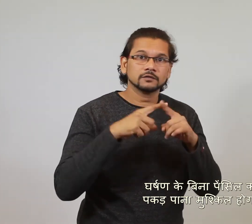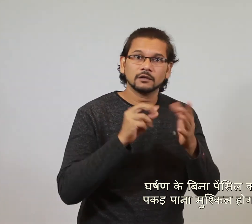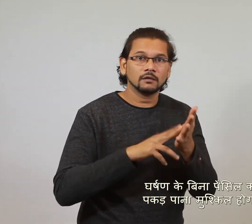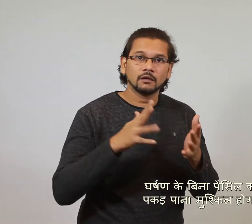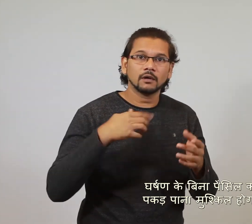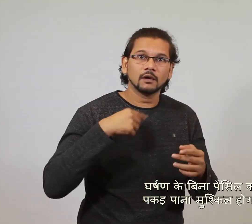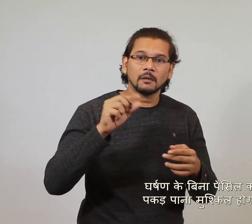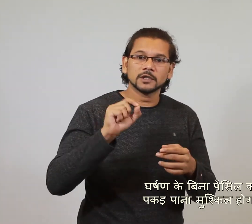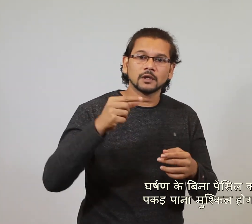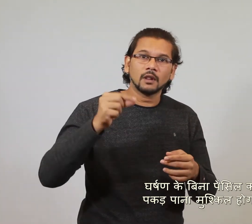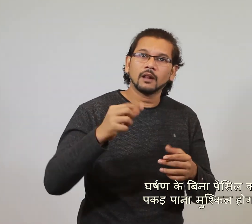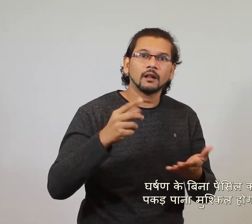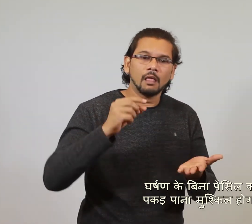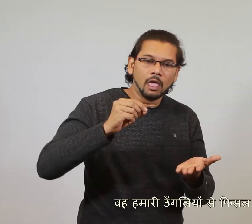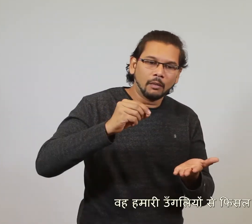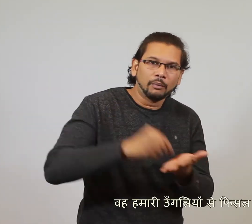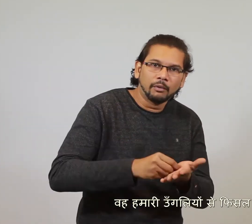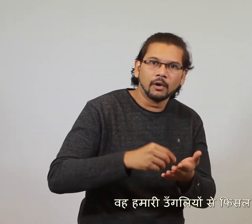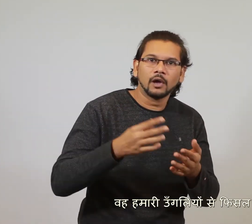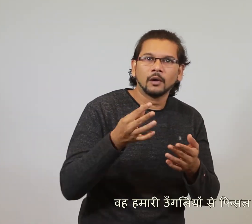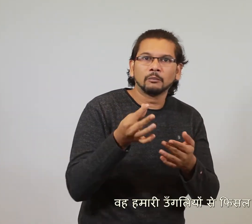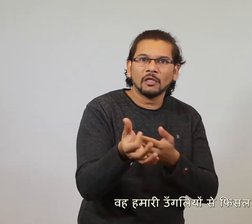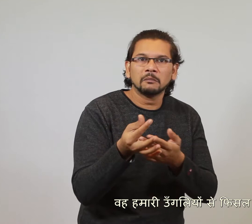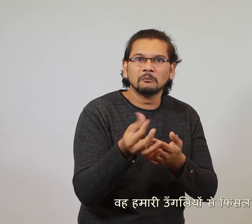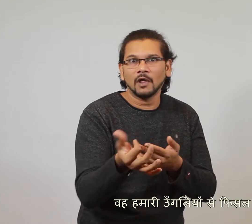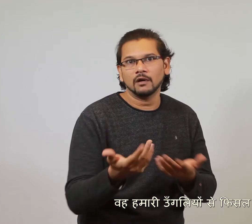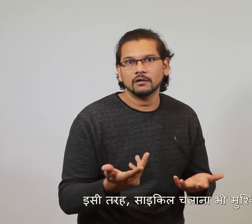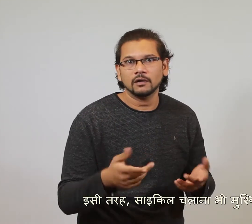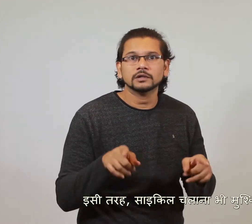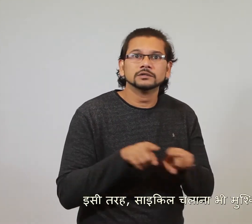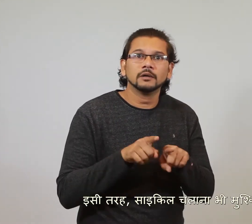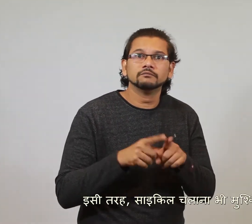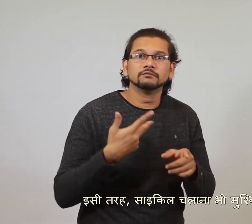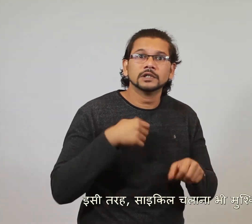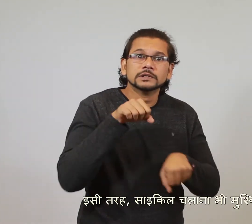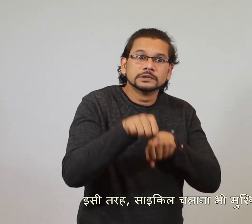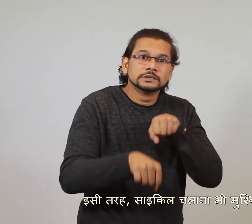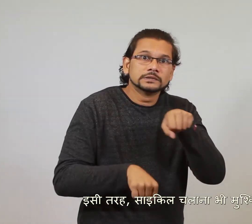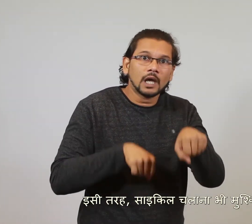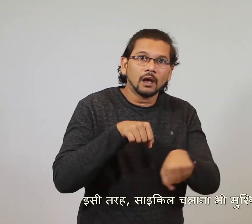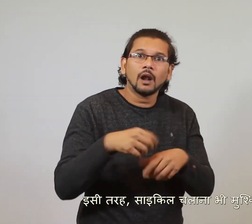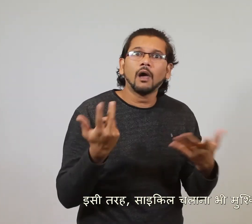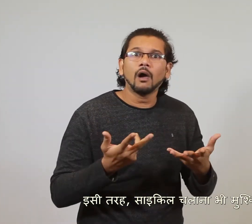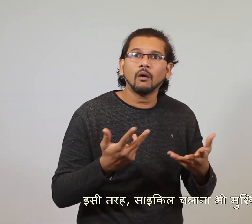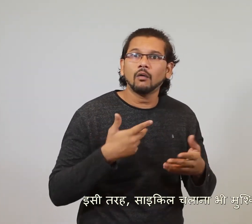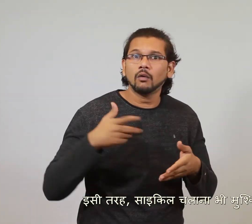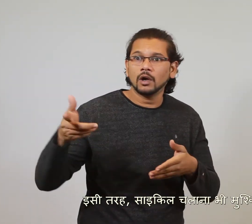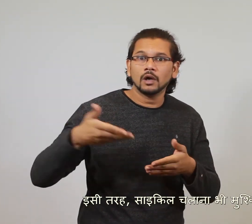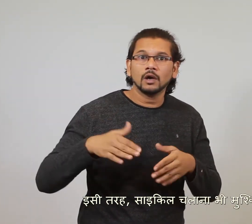बिना पेंसिल को पकड़ पाना मुश्किल होगा वो हमारी उंगलियों से फिसल जाएगी इसी तरह साइकल चलाना